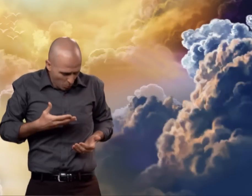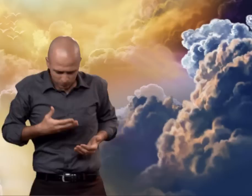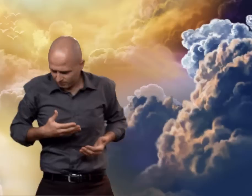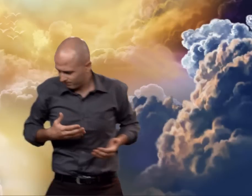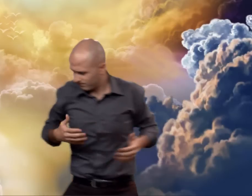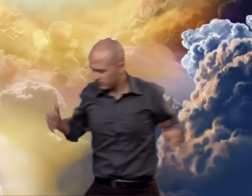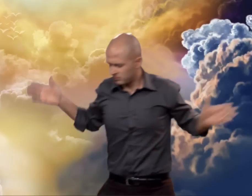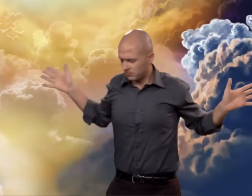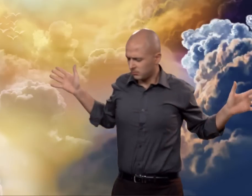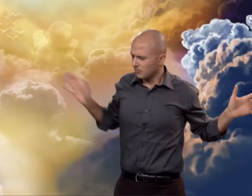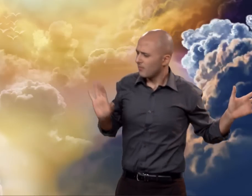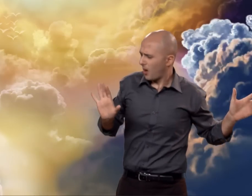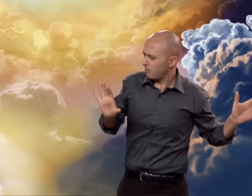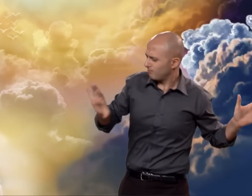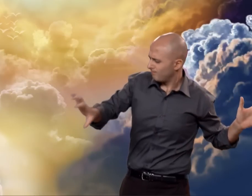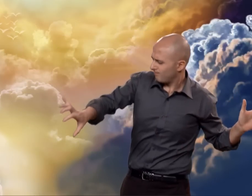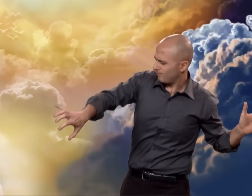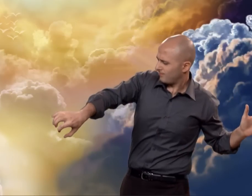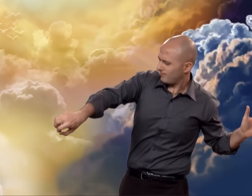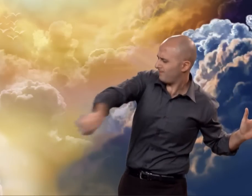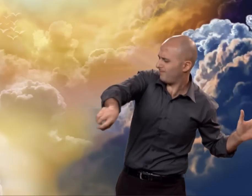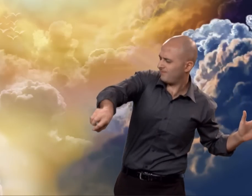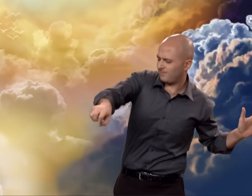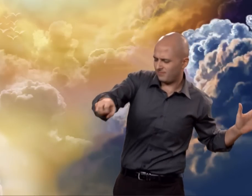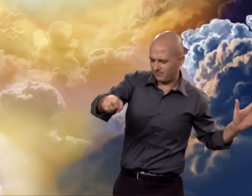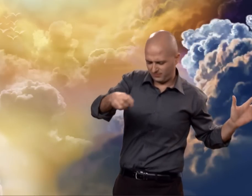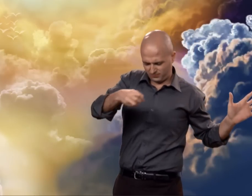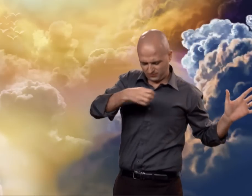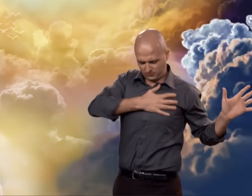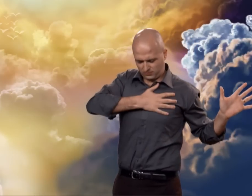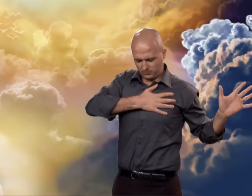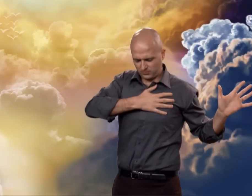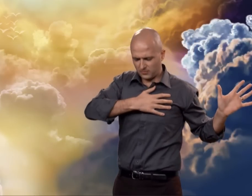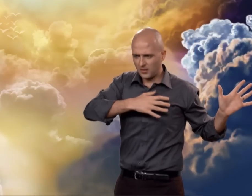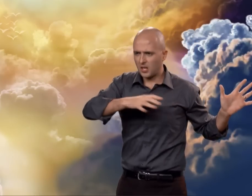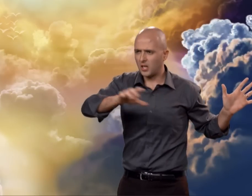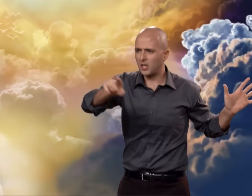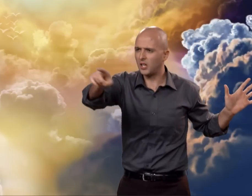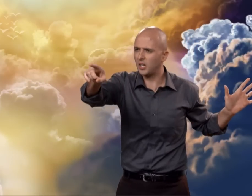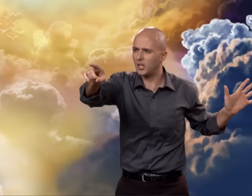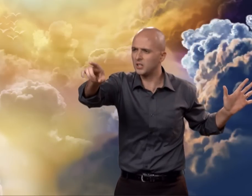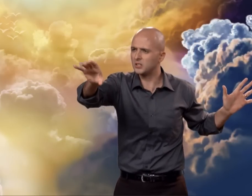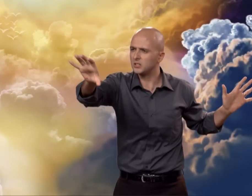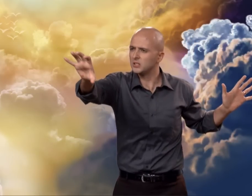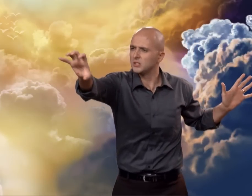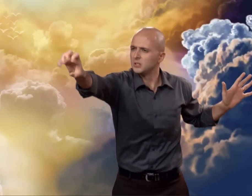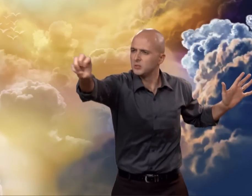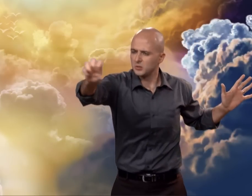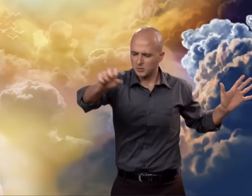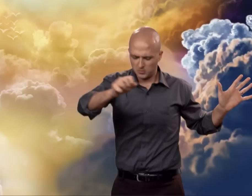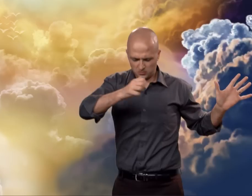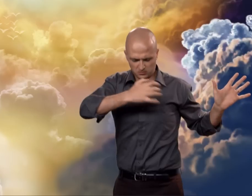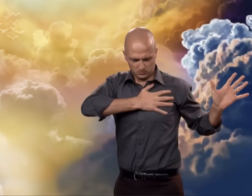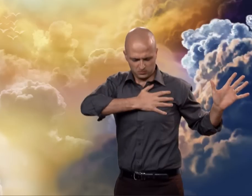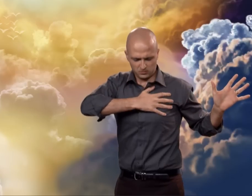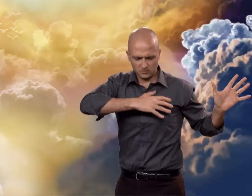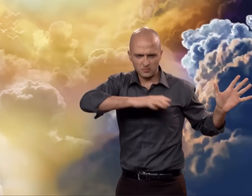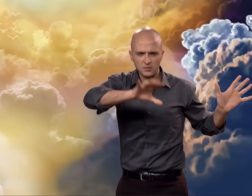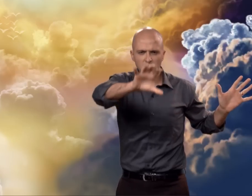e crueldade fixaram-se em seu caráter. Como eles poderiam entrar no céu para morar eternamente